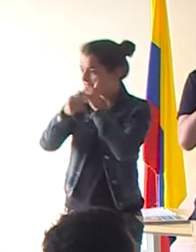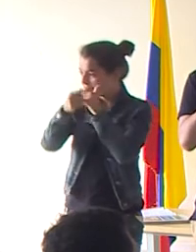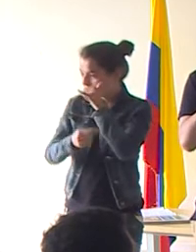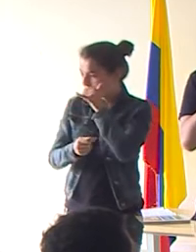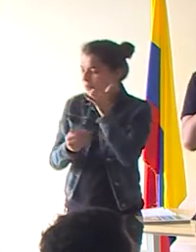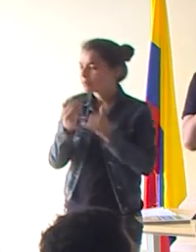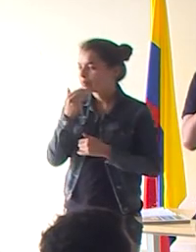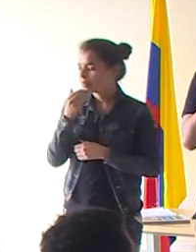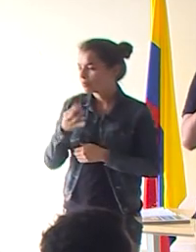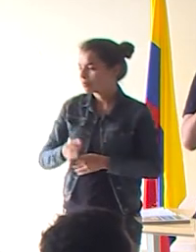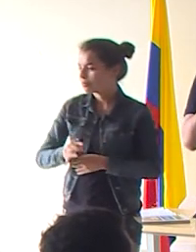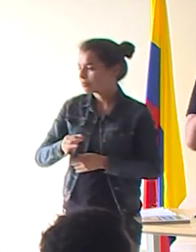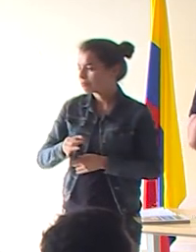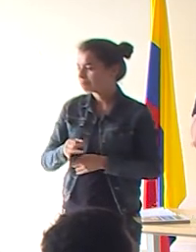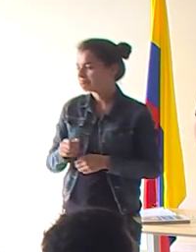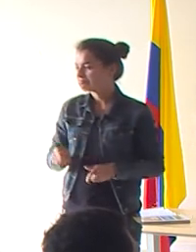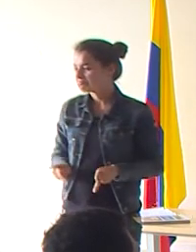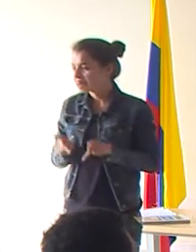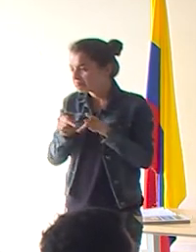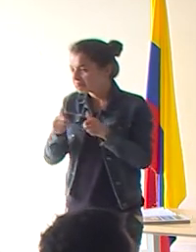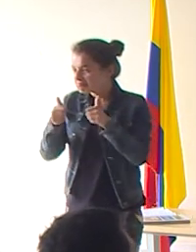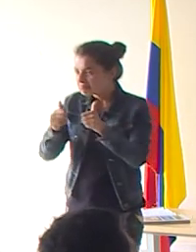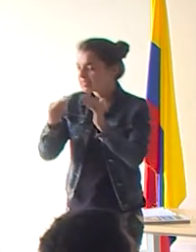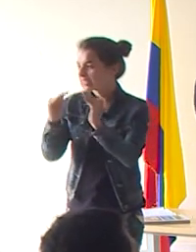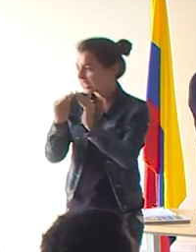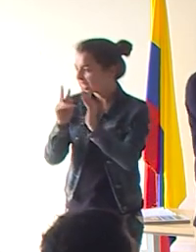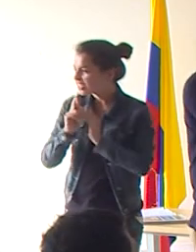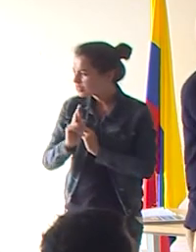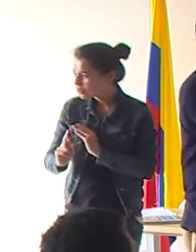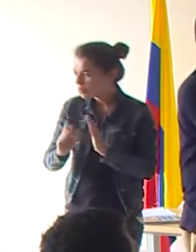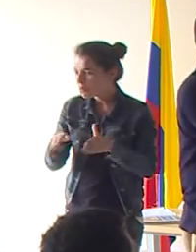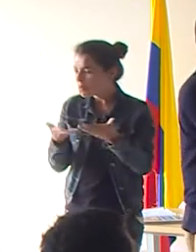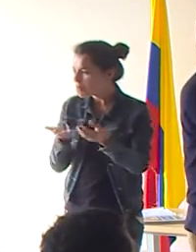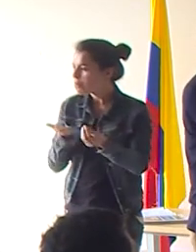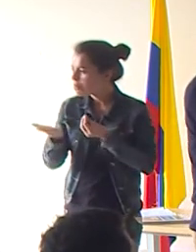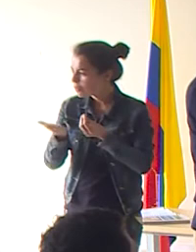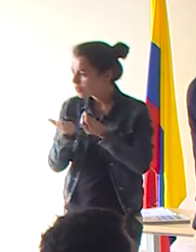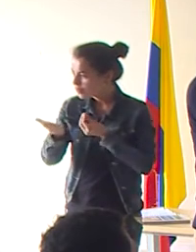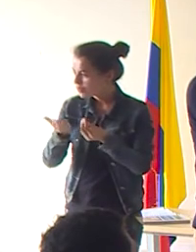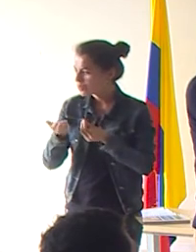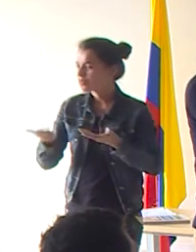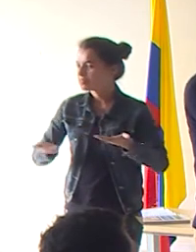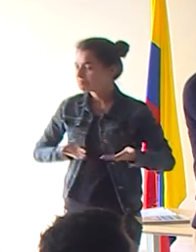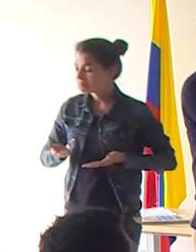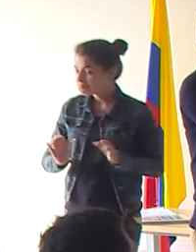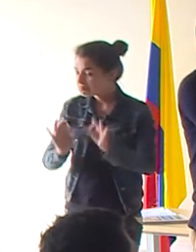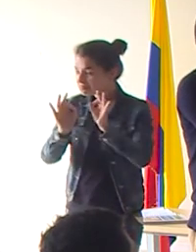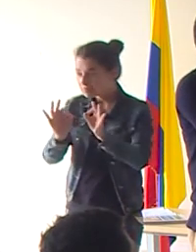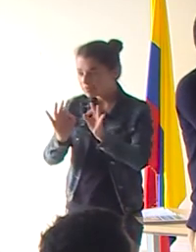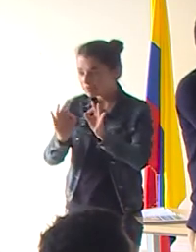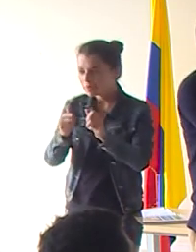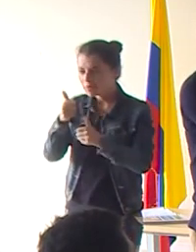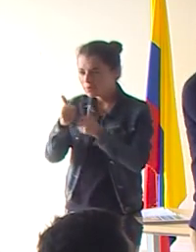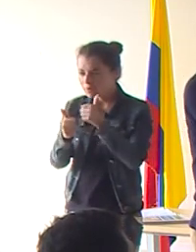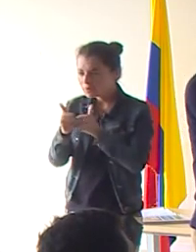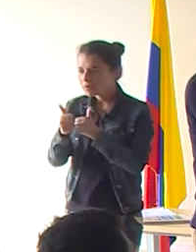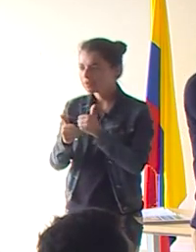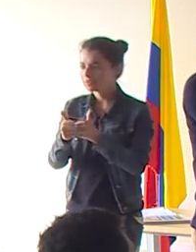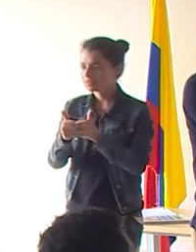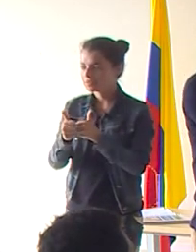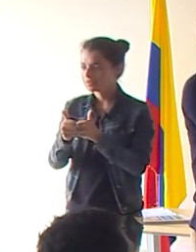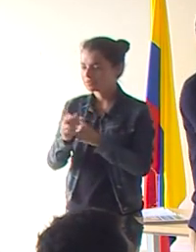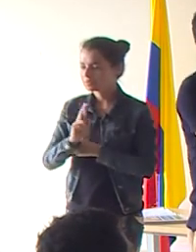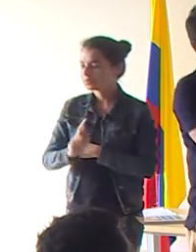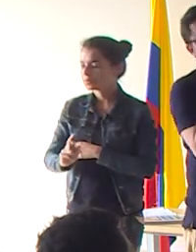por ejemplo que tiene que ver con la vivienda las condiciones de la vivienda y el acceso a servicios igualmente las